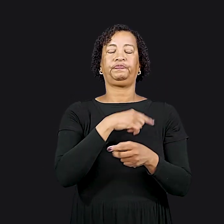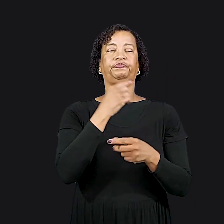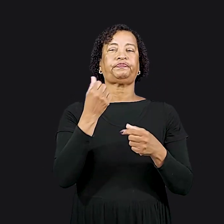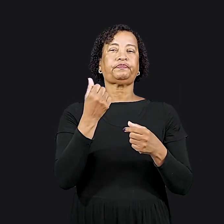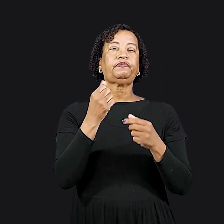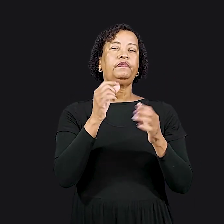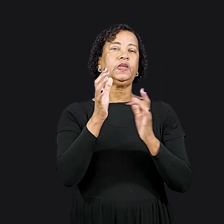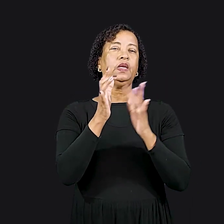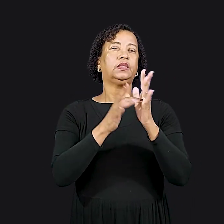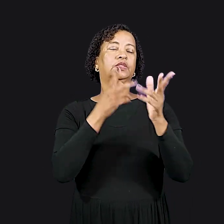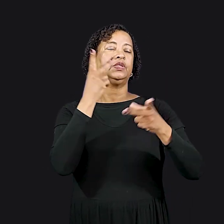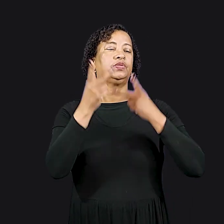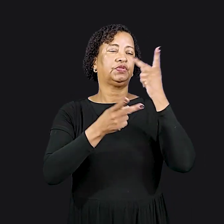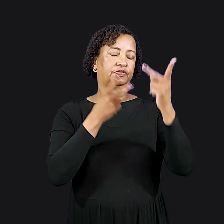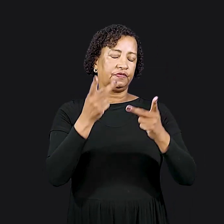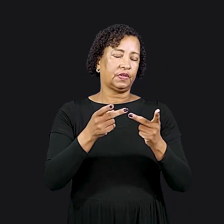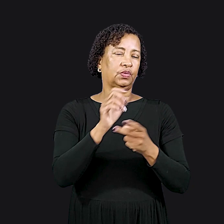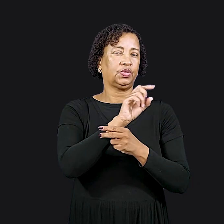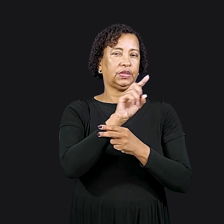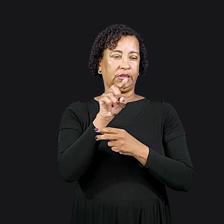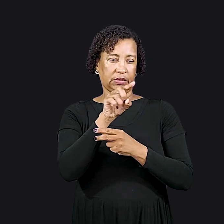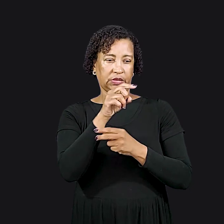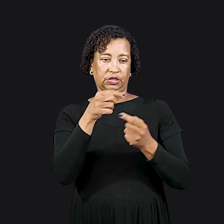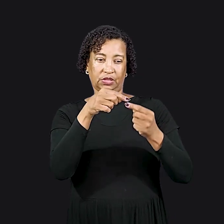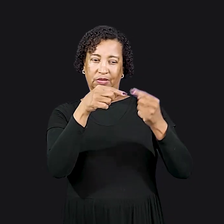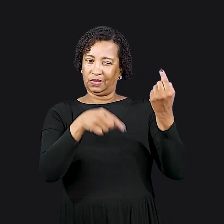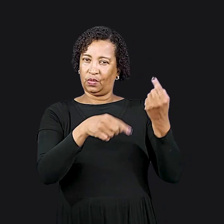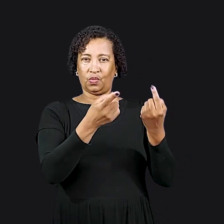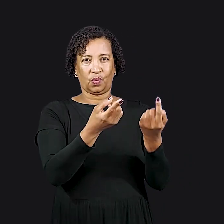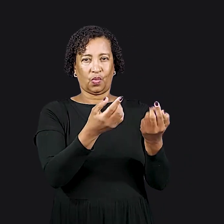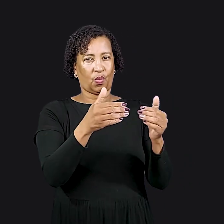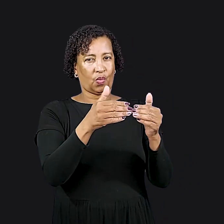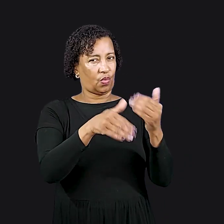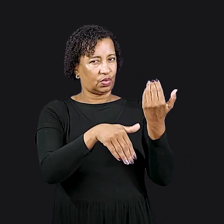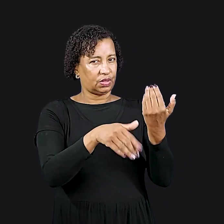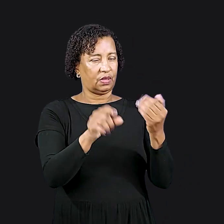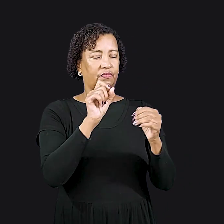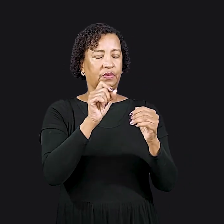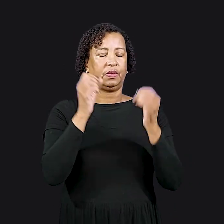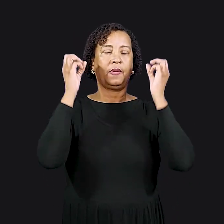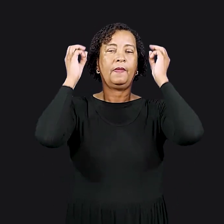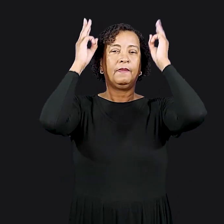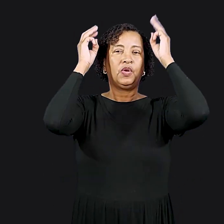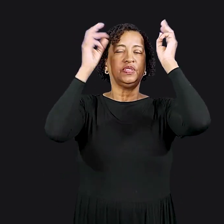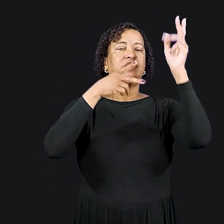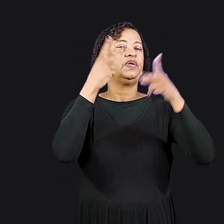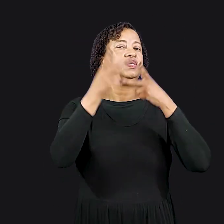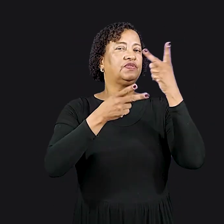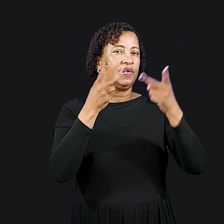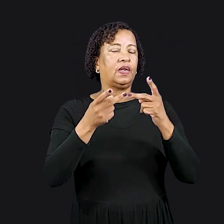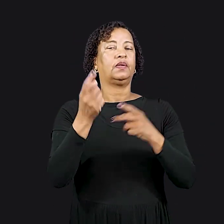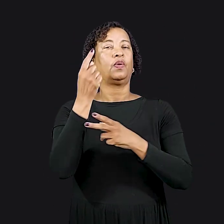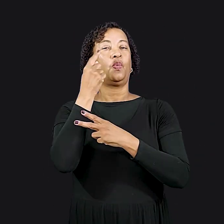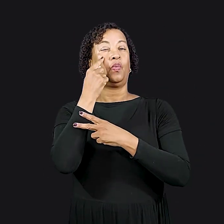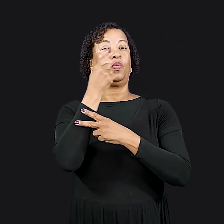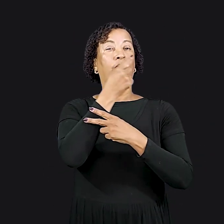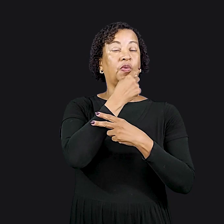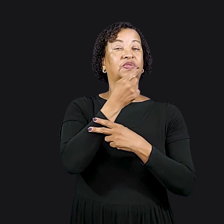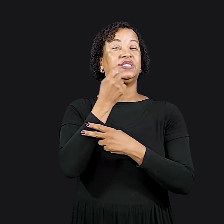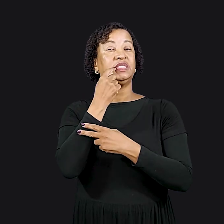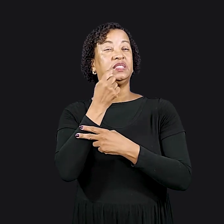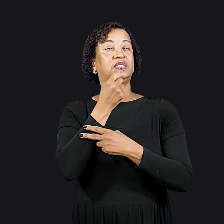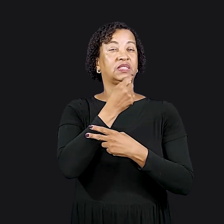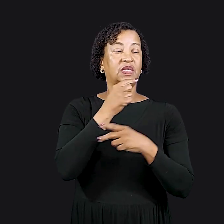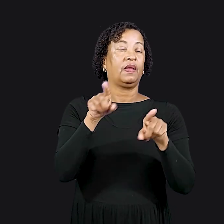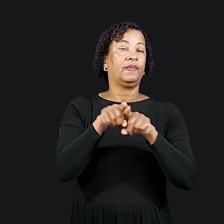primeiro ponto no qual Jesus e os escribas e fariseus discordavam era: Moisés realmente disse olho por olho e dente por